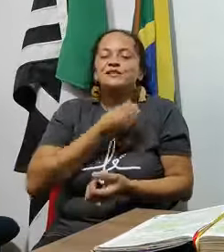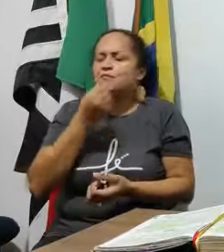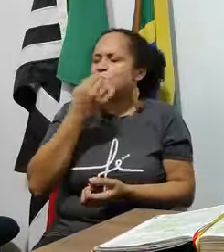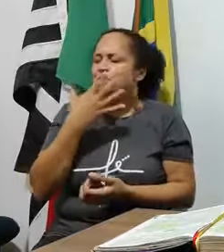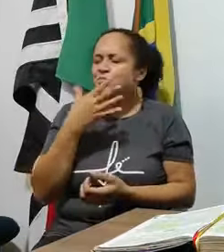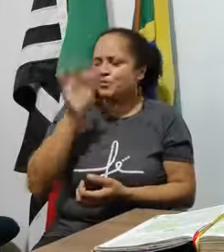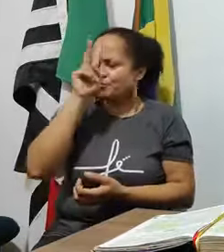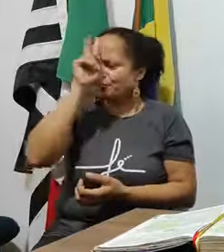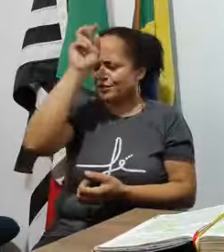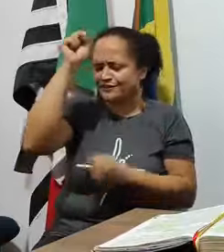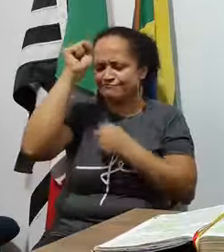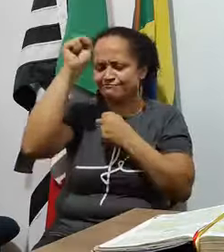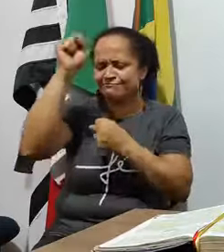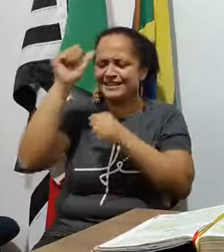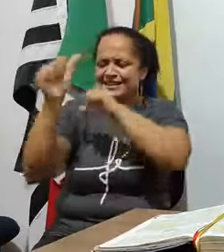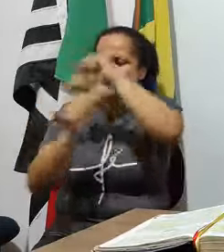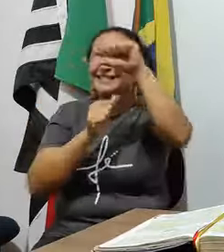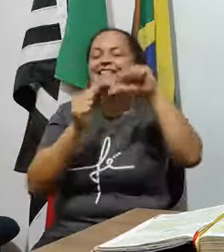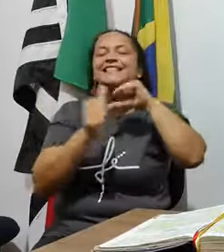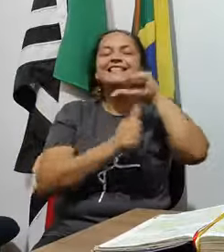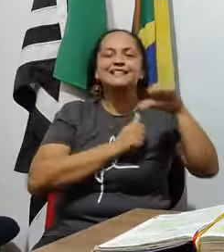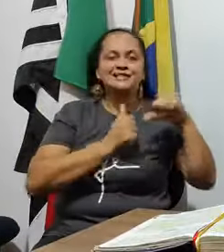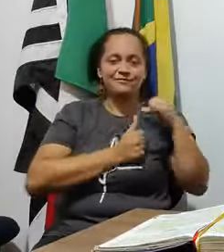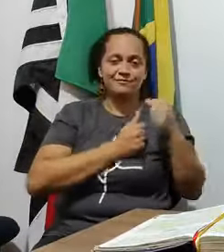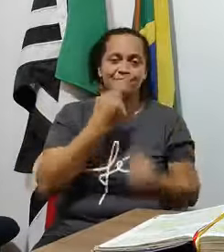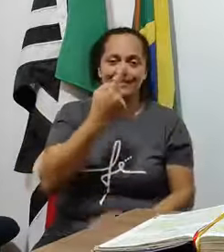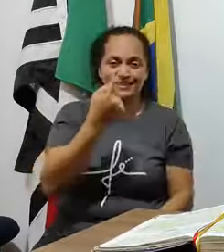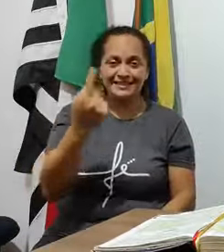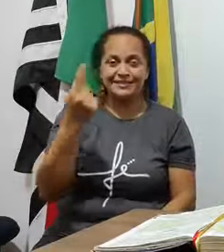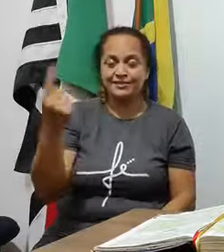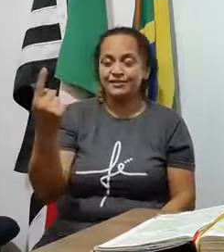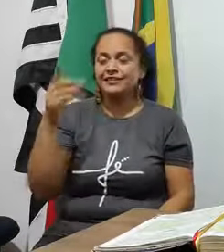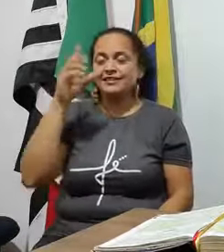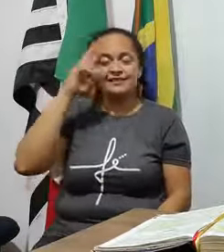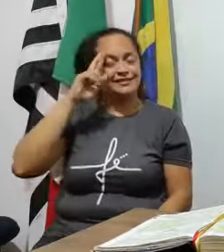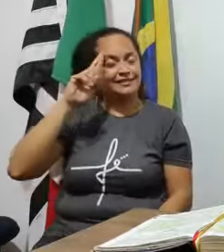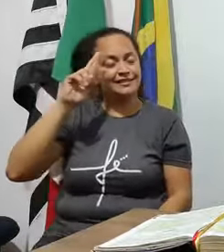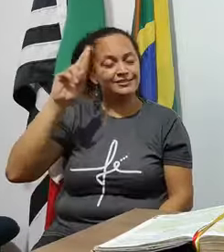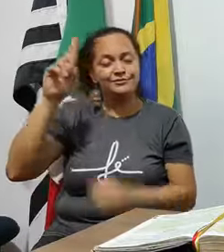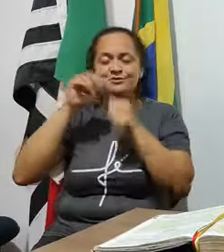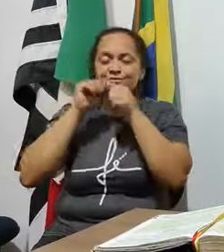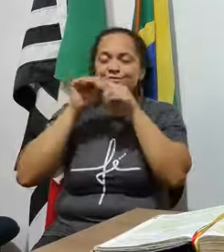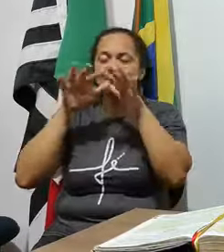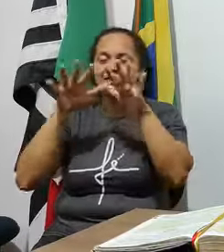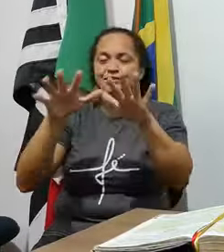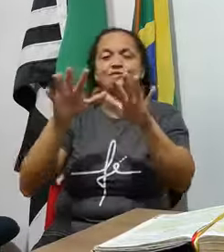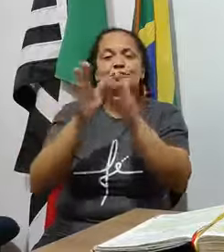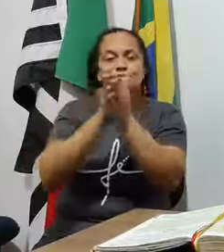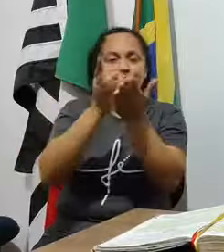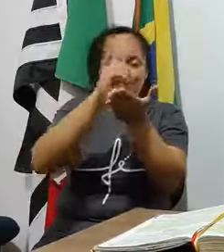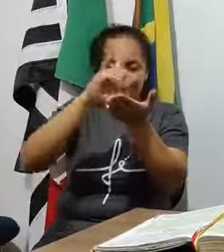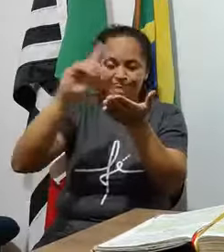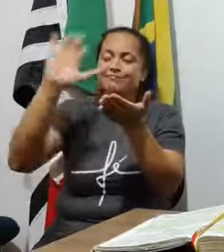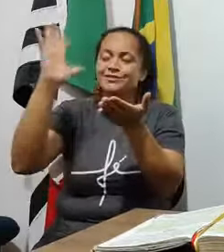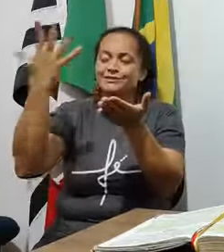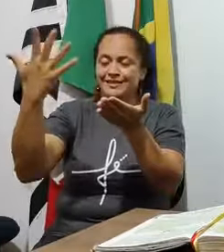volta vazia, mas cumpre o seu propósito. Pai, o Senhor vela sobre a Sua palavra para cumprir.